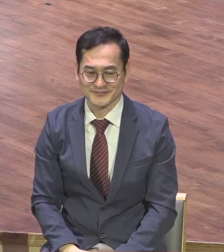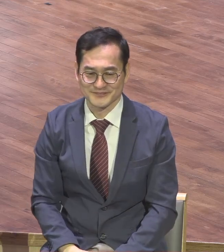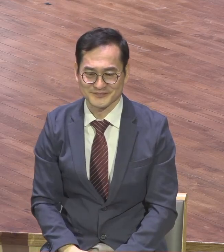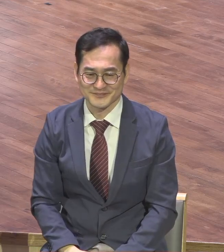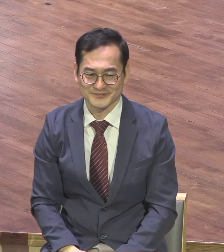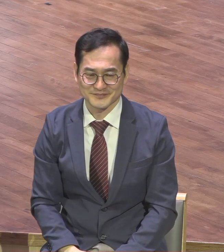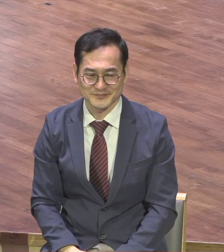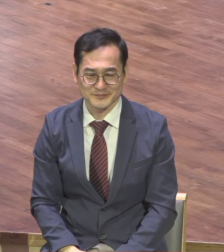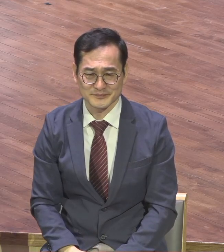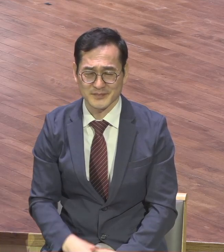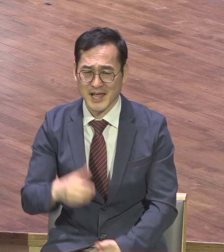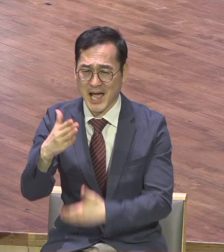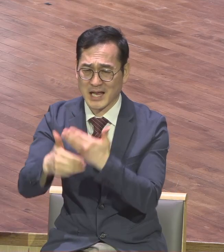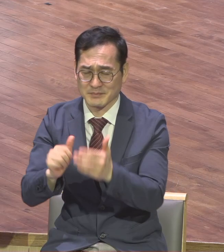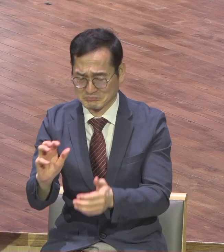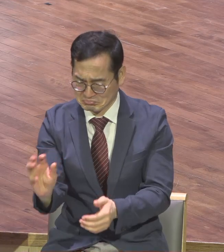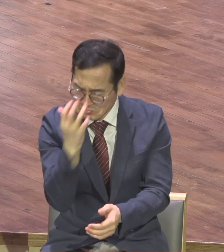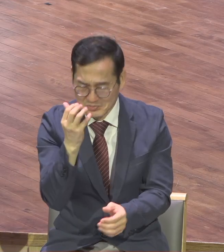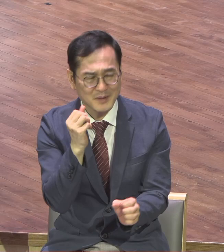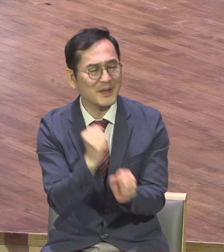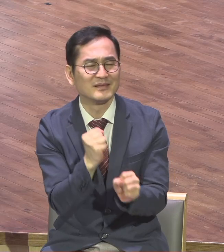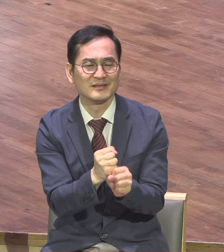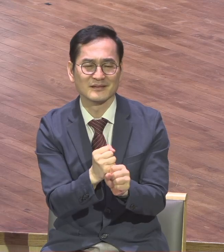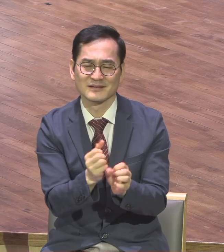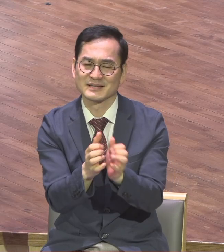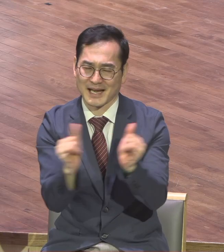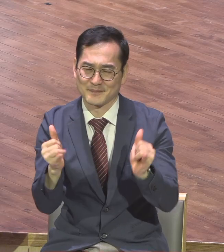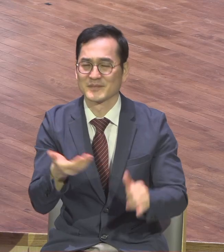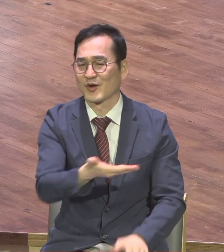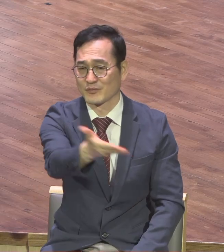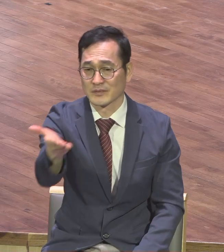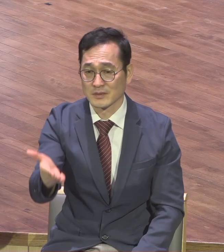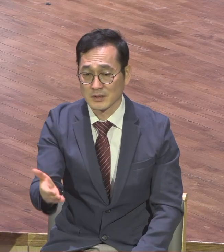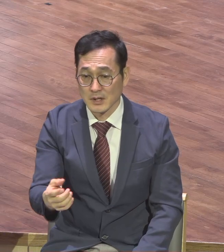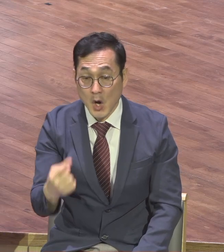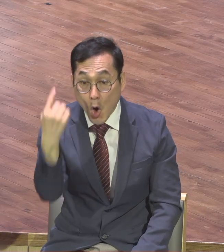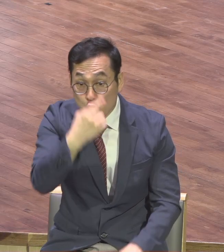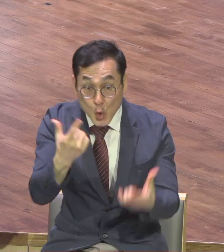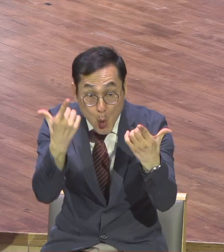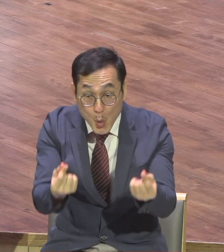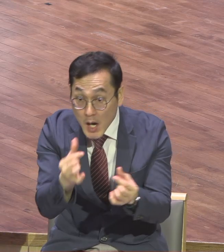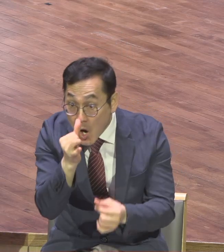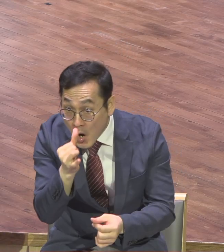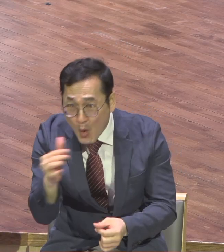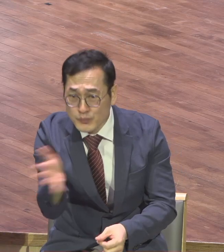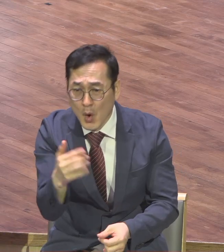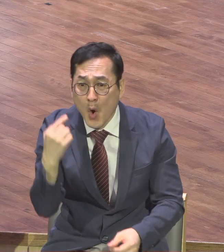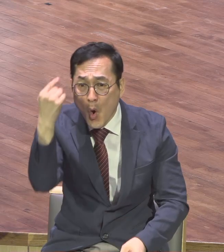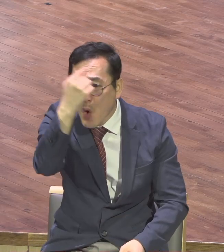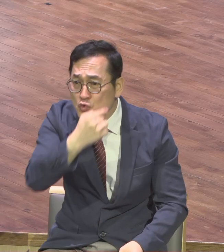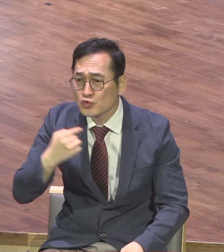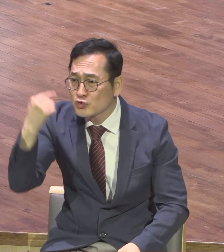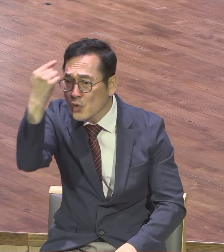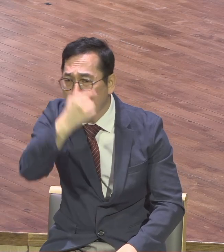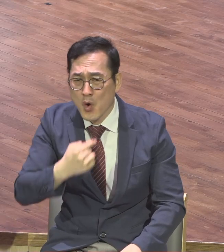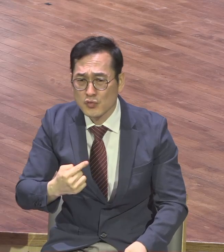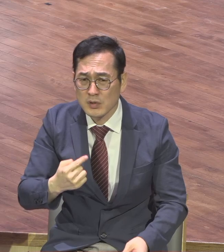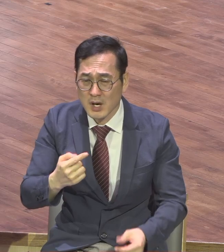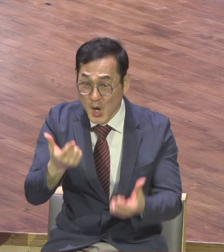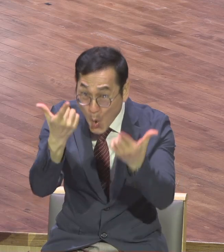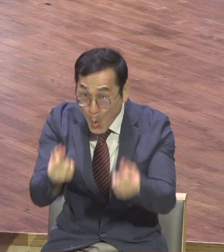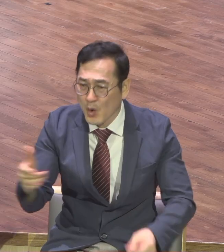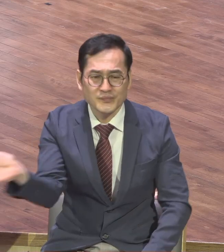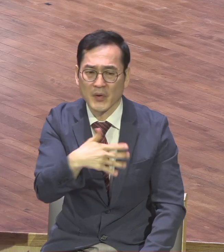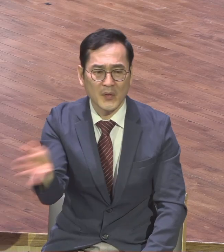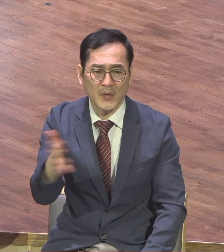하나님의 그 작품이라니까요. 그래서 같은 사람이 하나도 없어요. 이 손바닥만한 얼굴에 같은 얼굴이 하나도 없다니까.